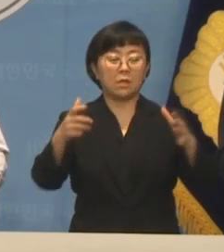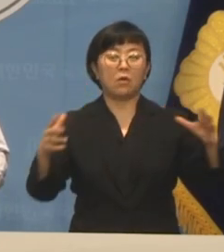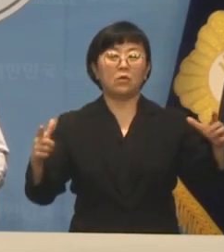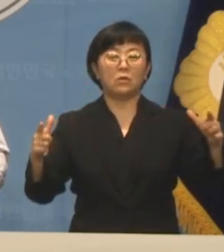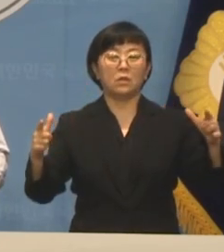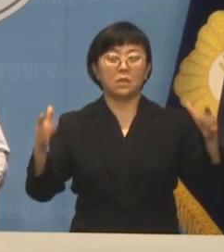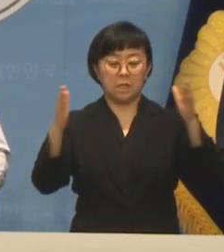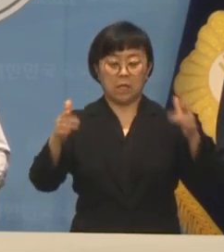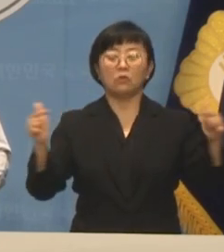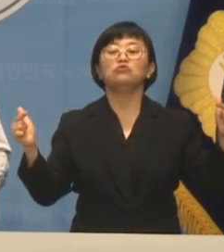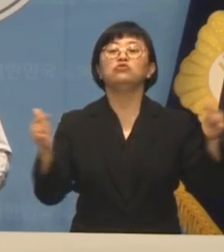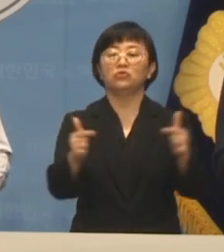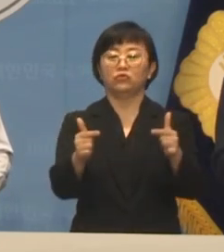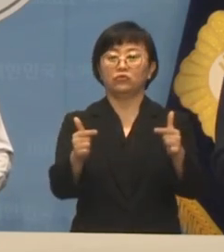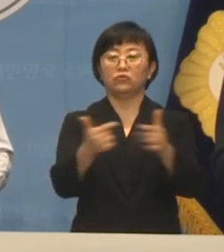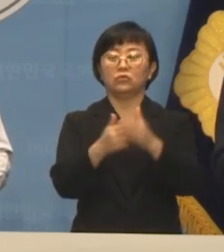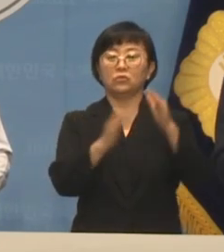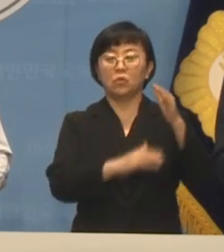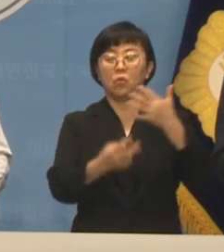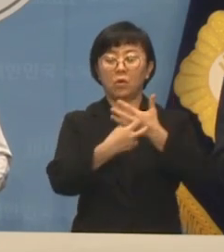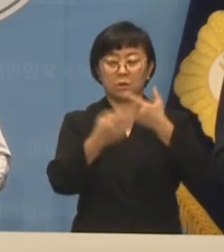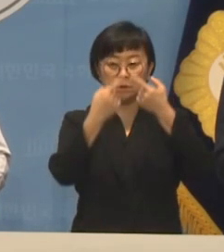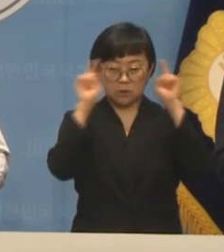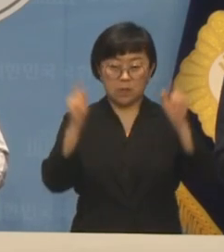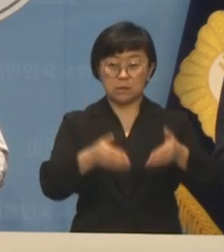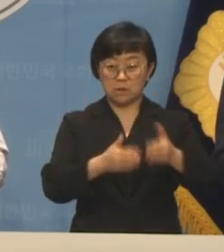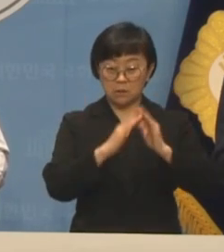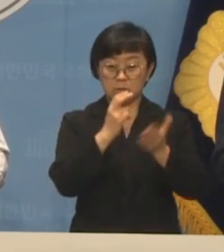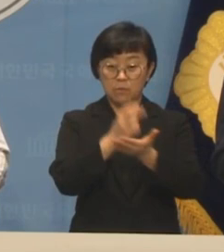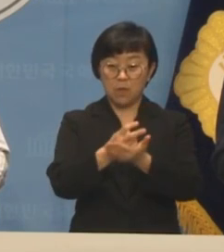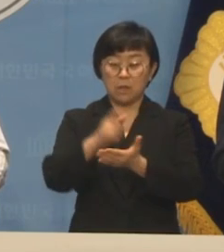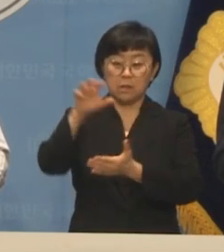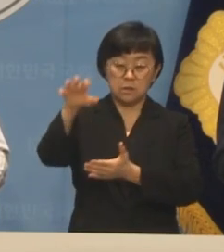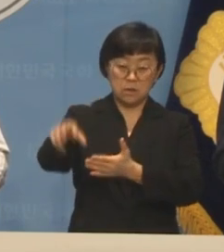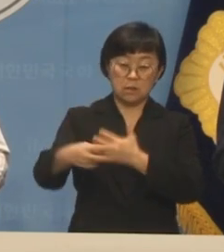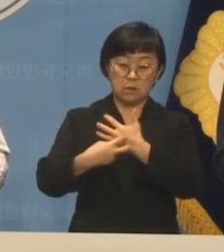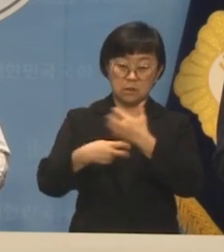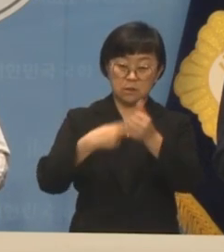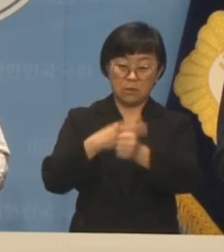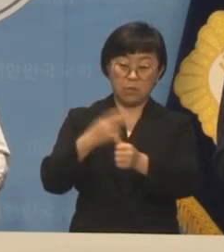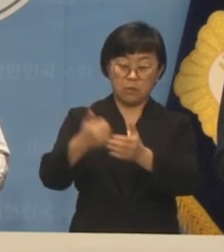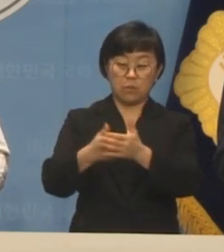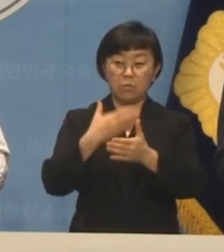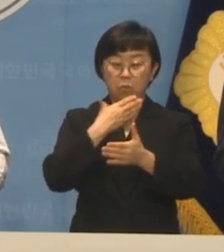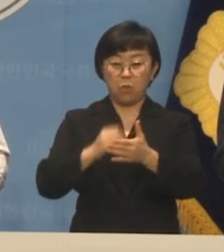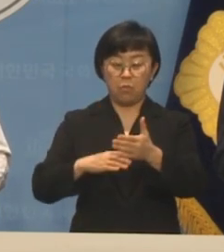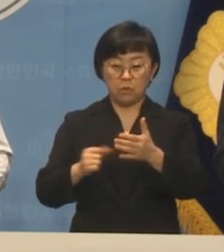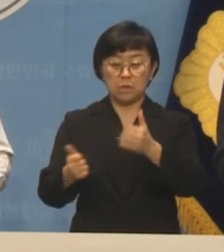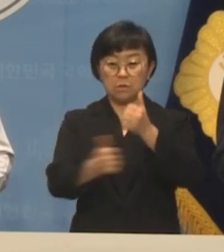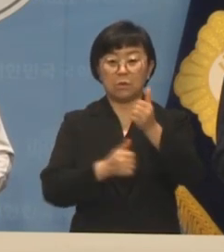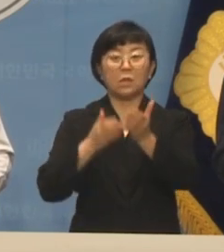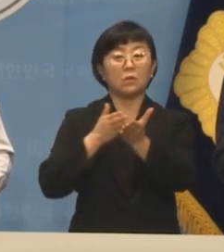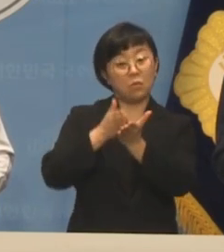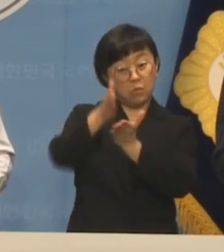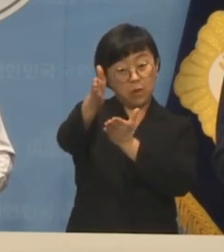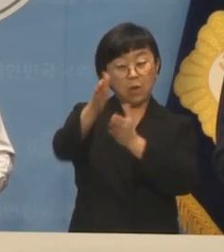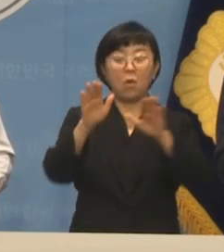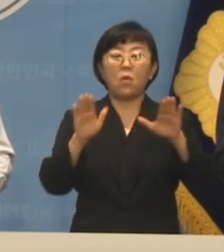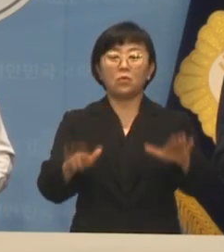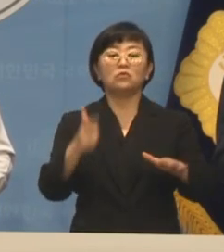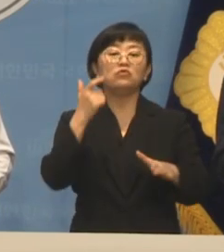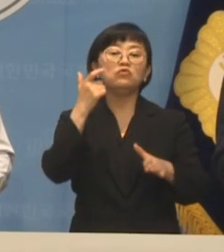단축하였습니다. 공공의대 설치법과 지역의사법은 국회 보건복지위원회를 통과한 지